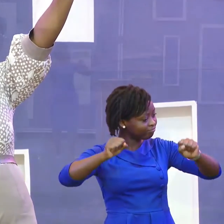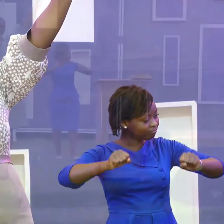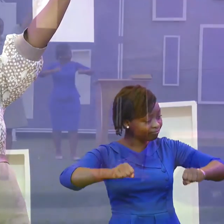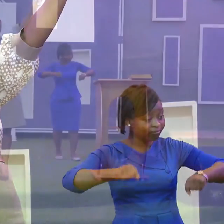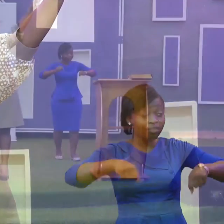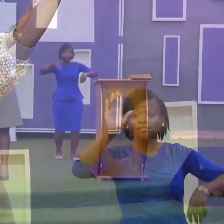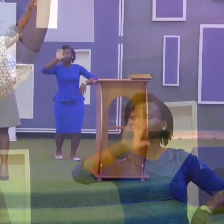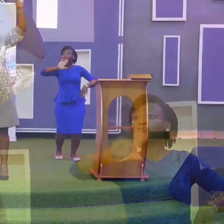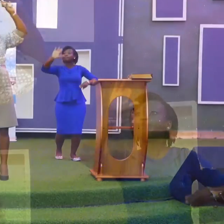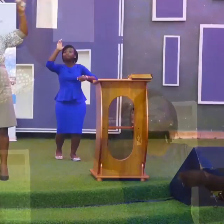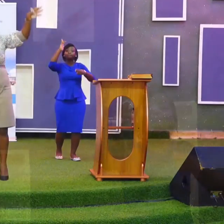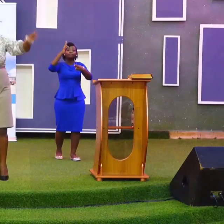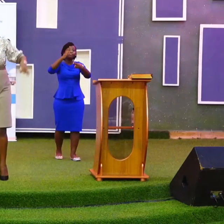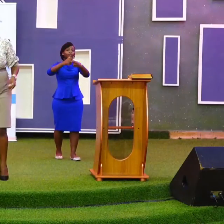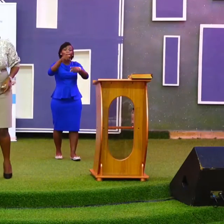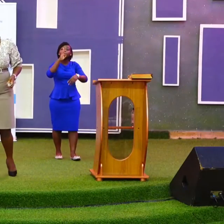elinda lyo,